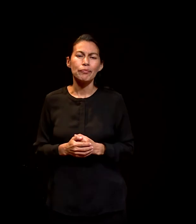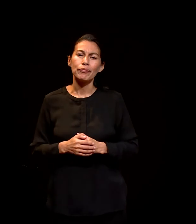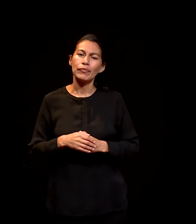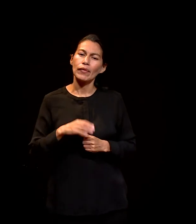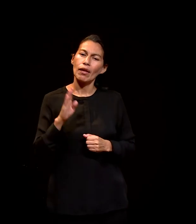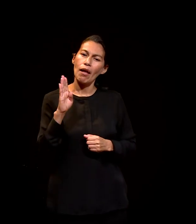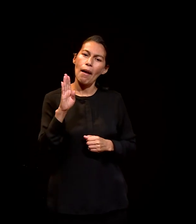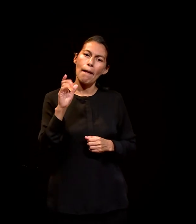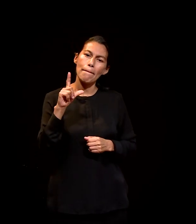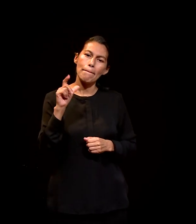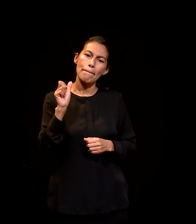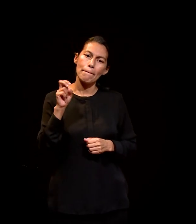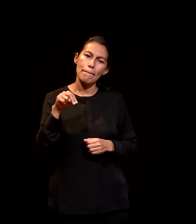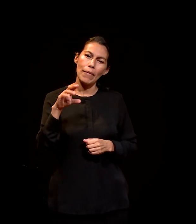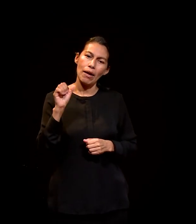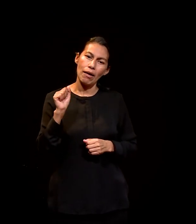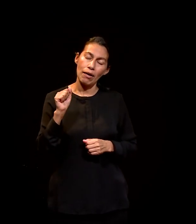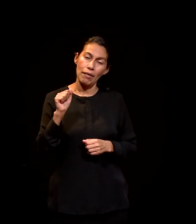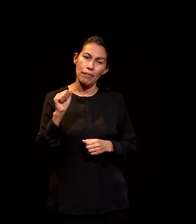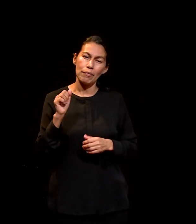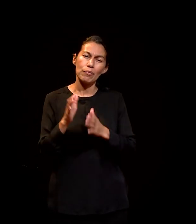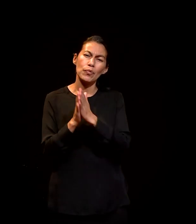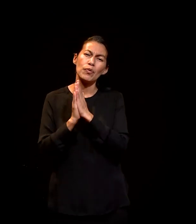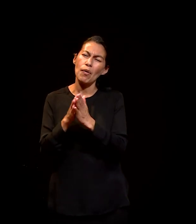oren por mí solo